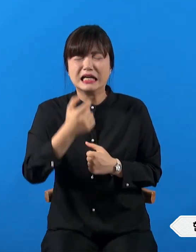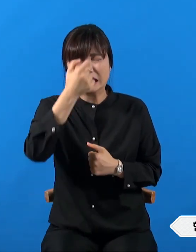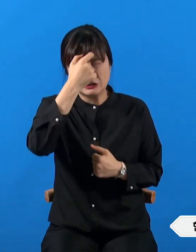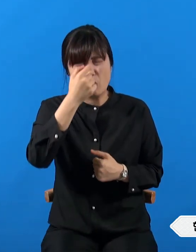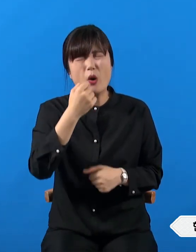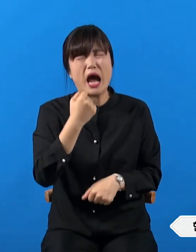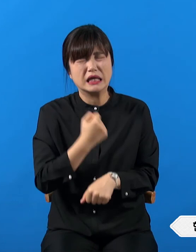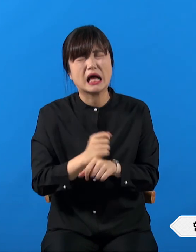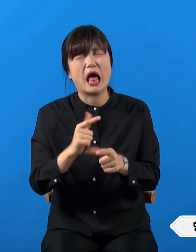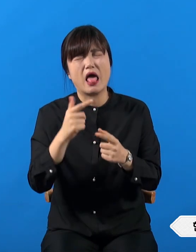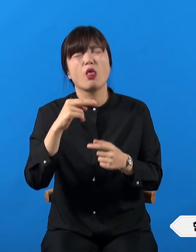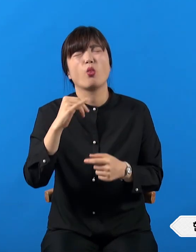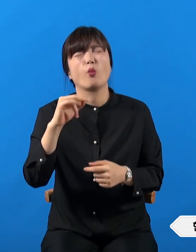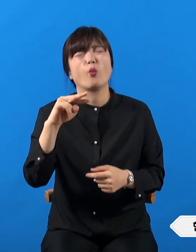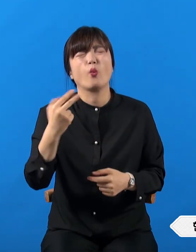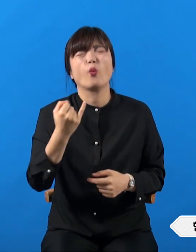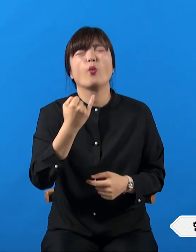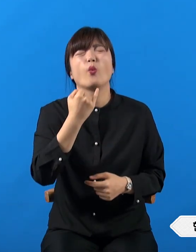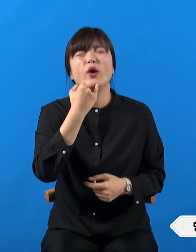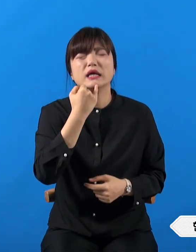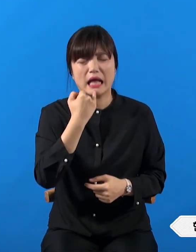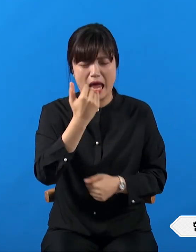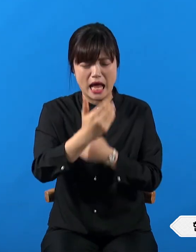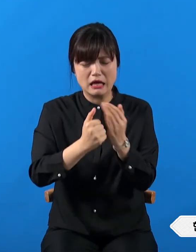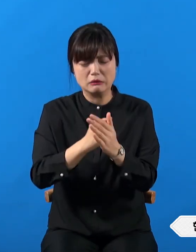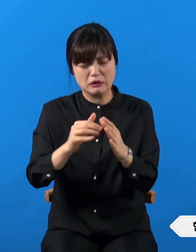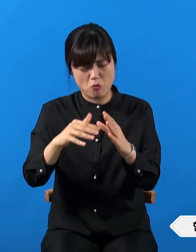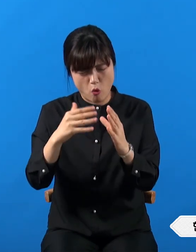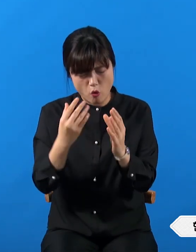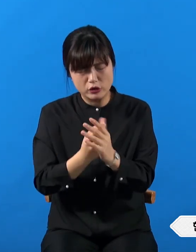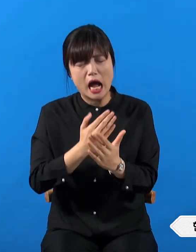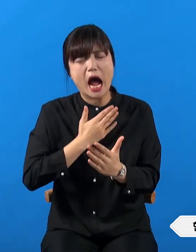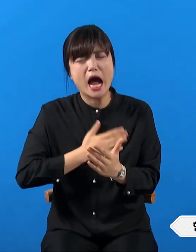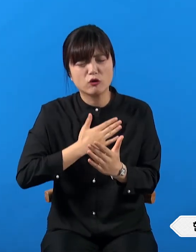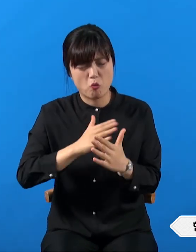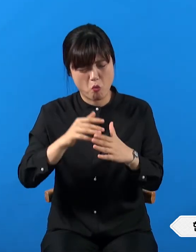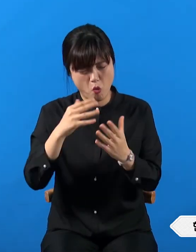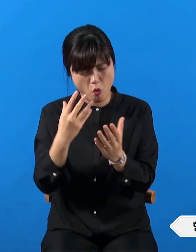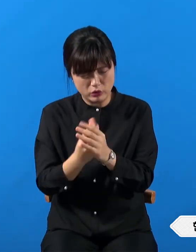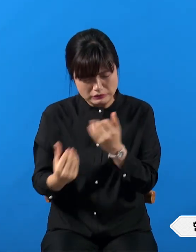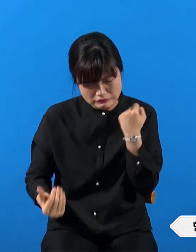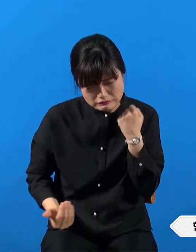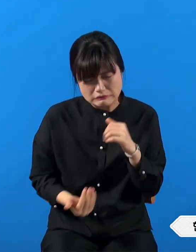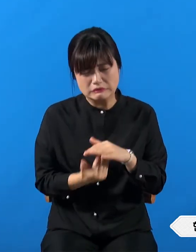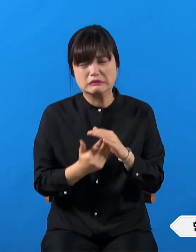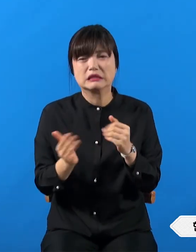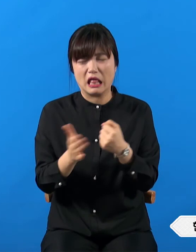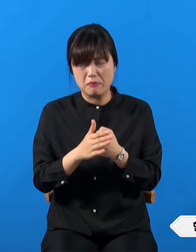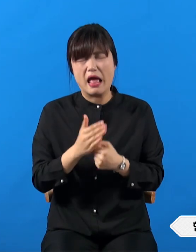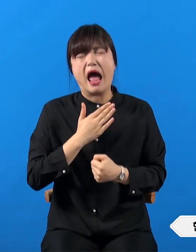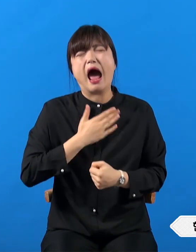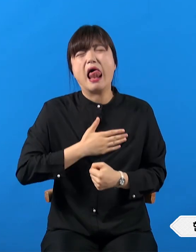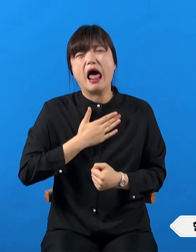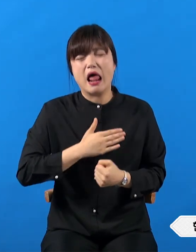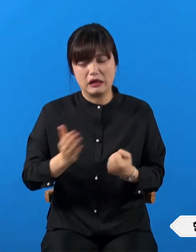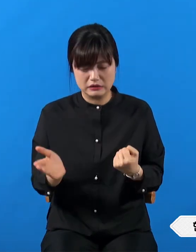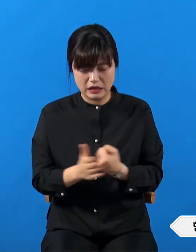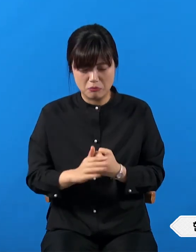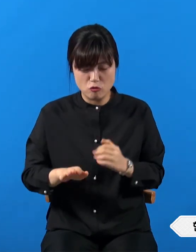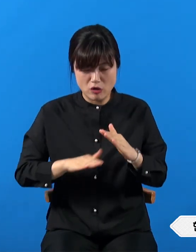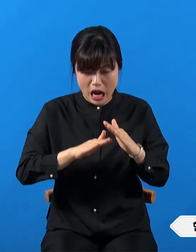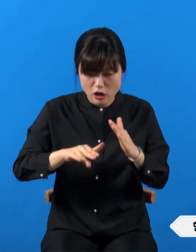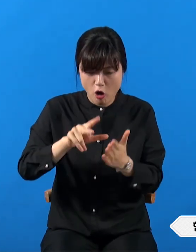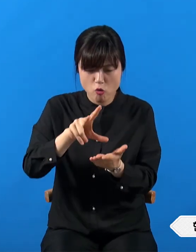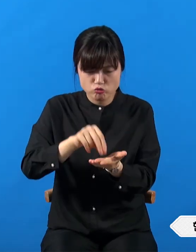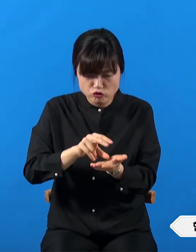기도 안 해도 하나님은 전지전능하신 분, 그래서 다 아시는데, 그래서 하나님이 우리